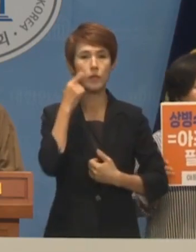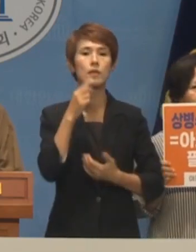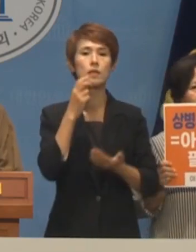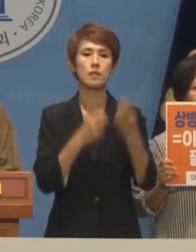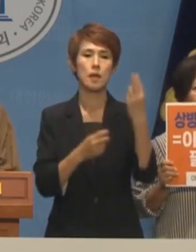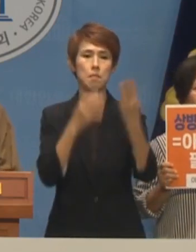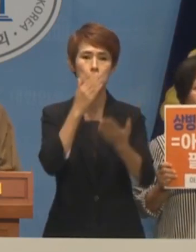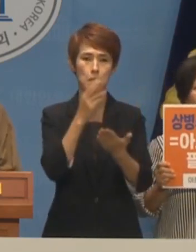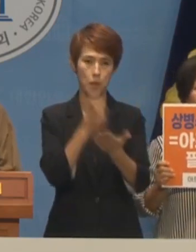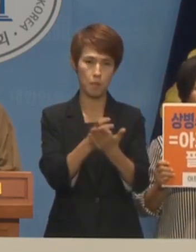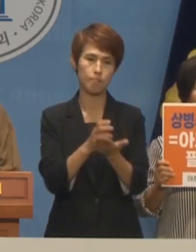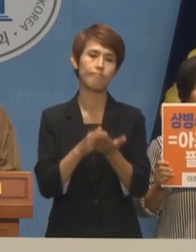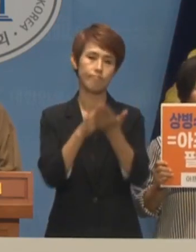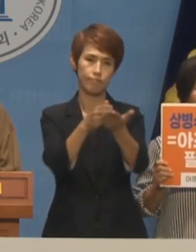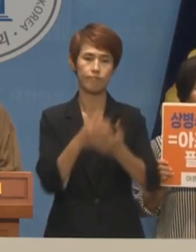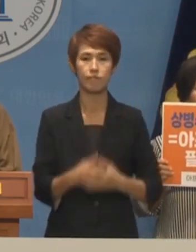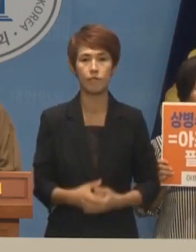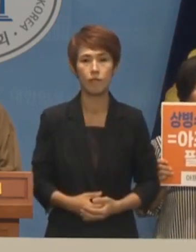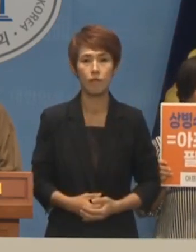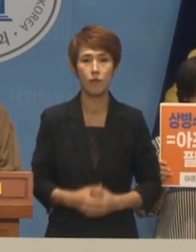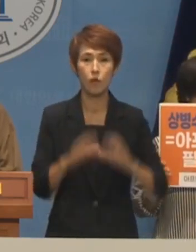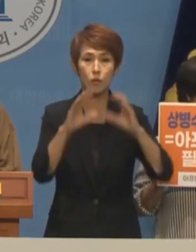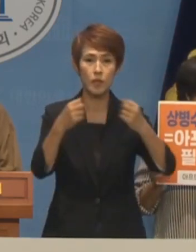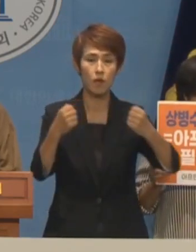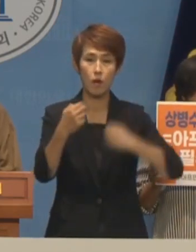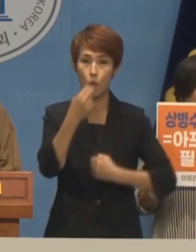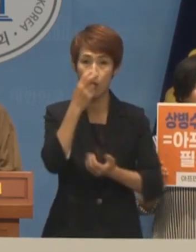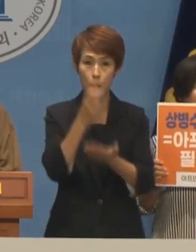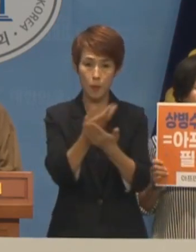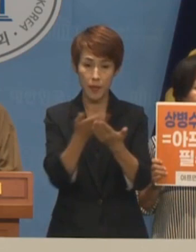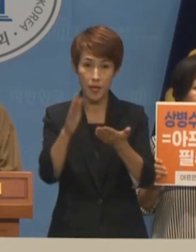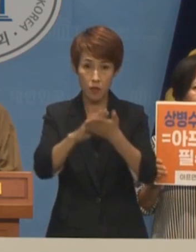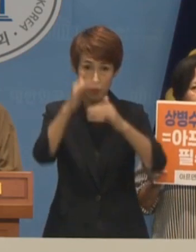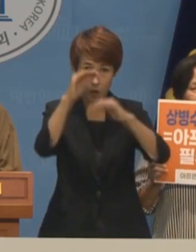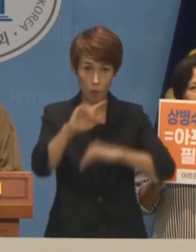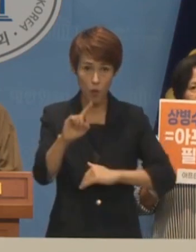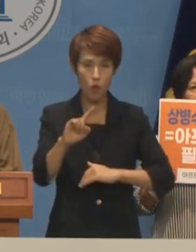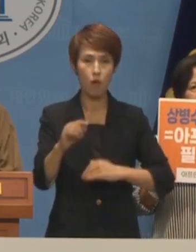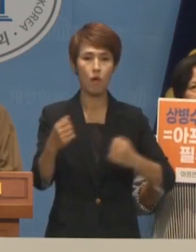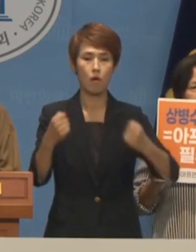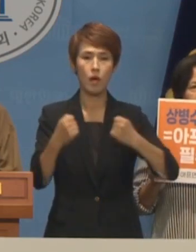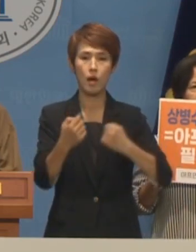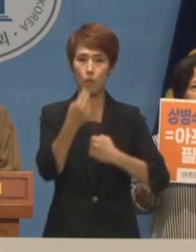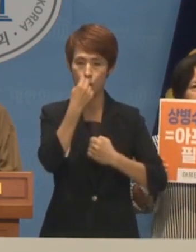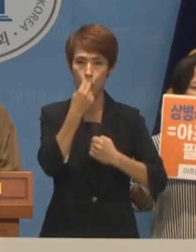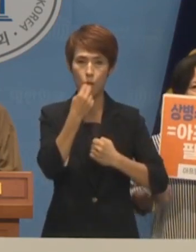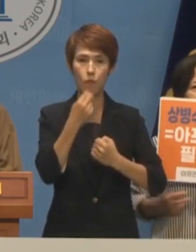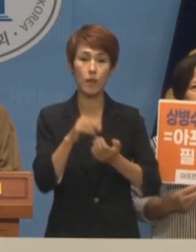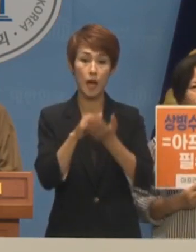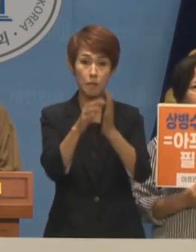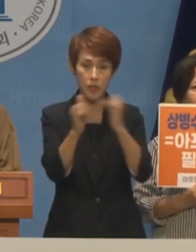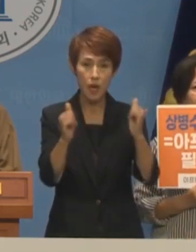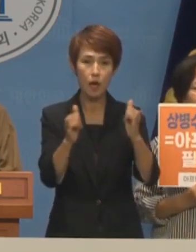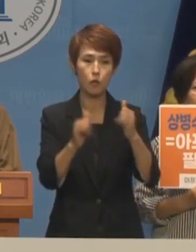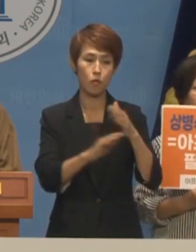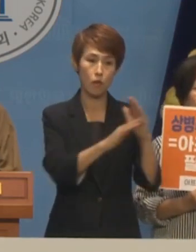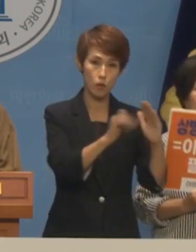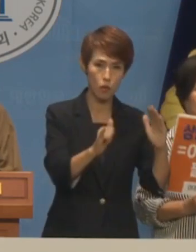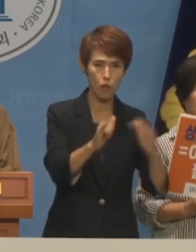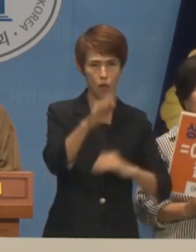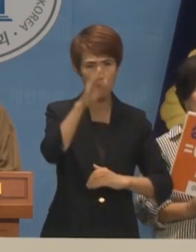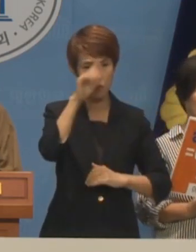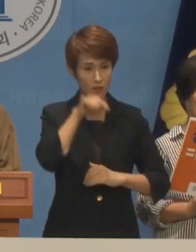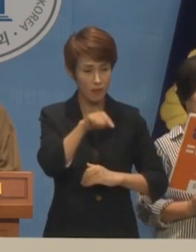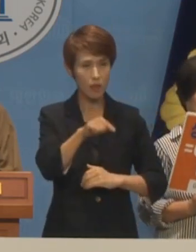발의합니다. 먼저 국민건강보험법 개정안은 건강보험 가입자나 피부양자가 질병 또는